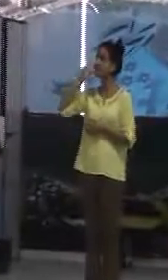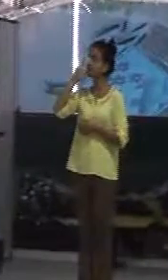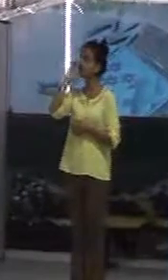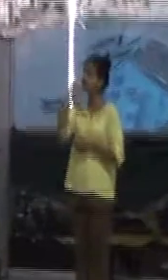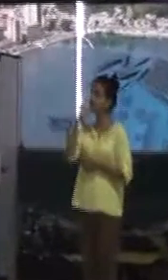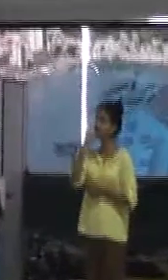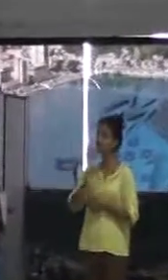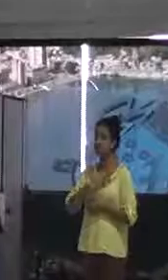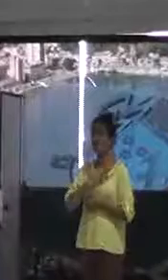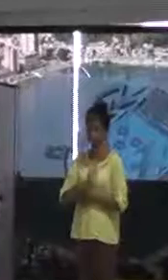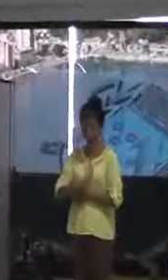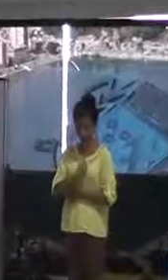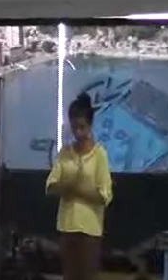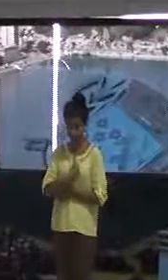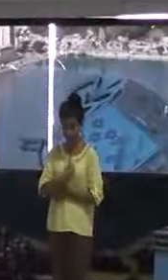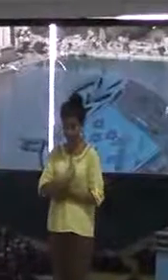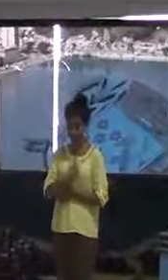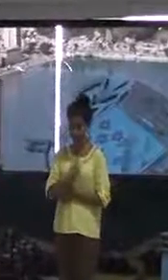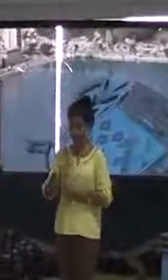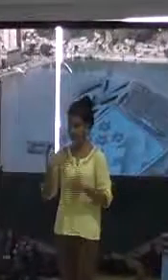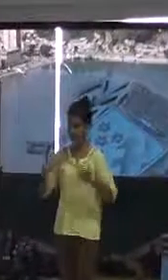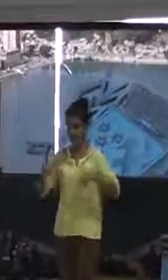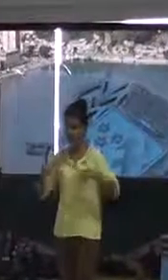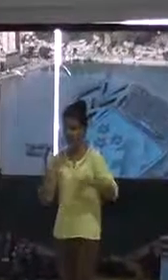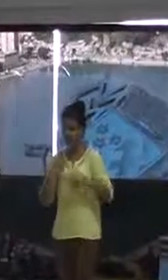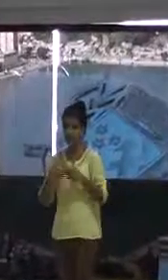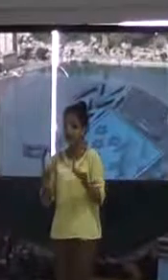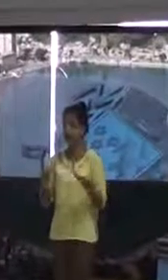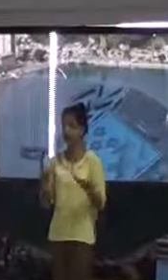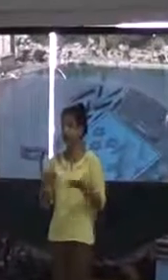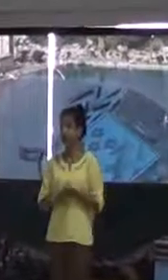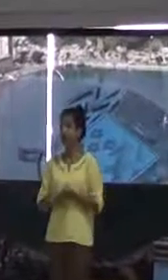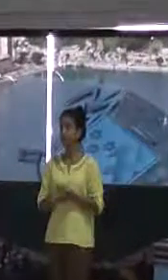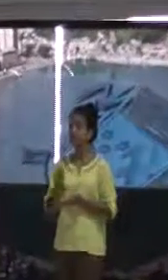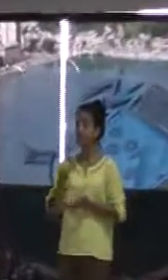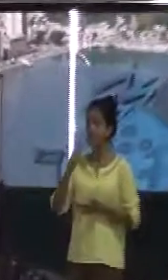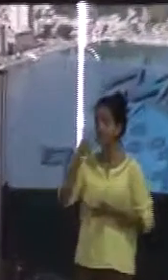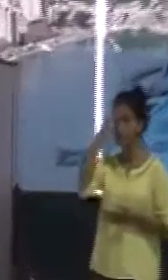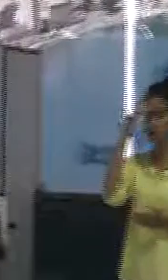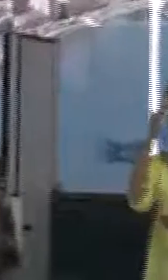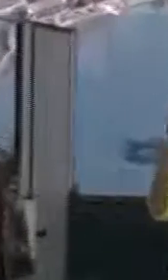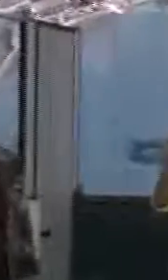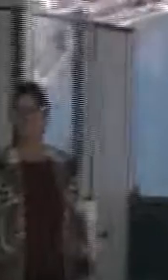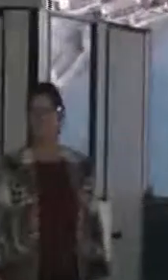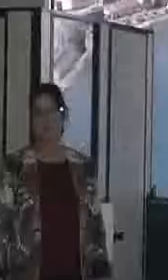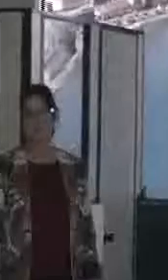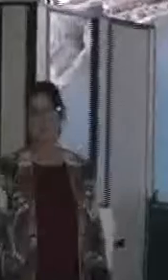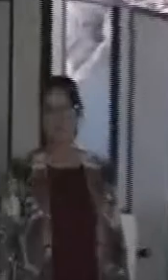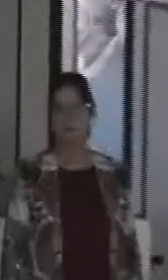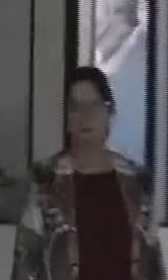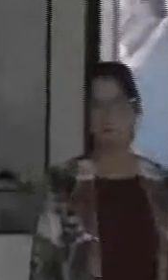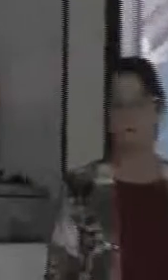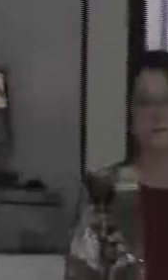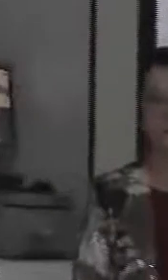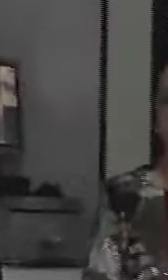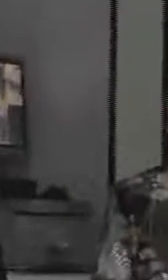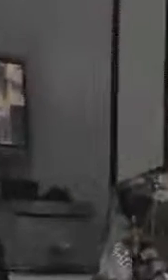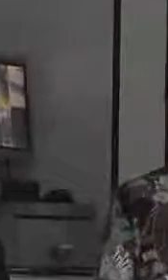vida. Diante de quem temerei? Se malfeitores me atacarem